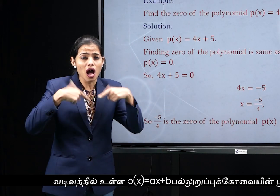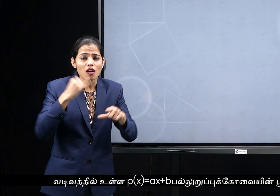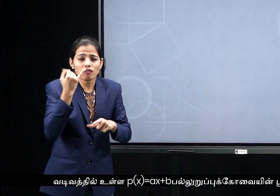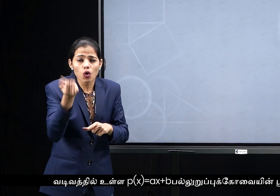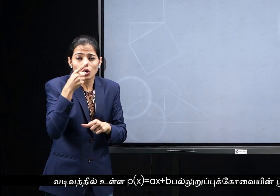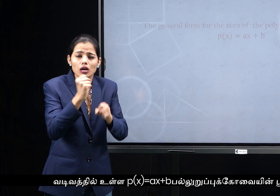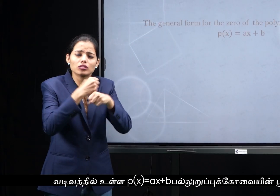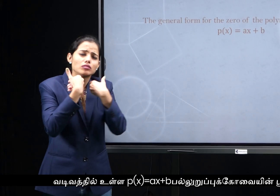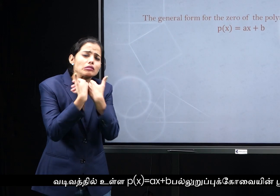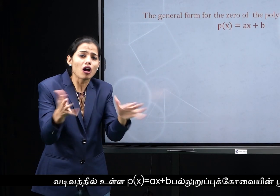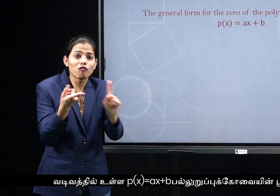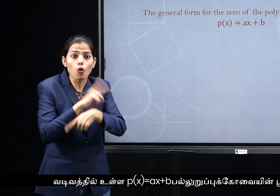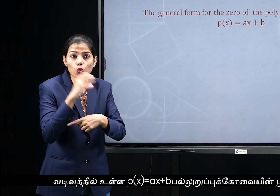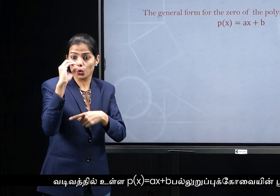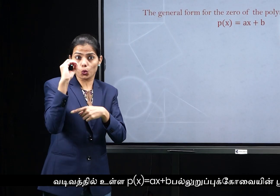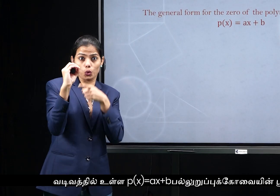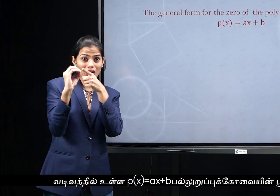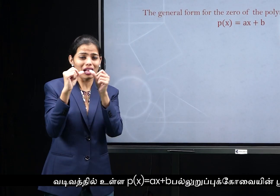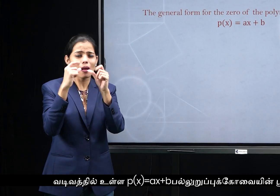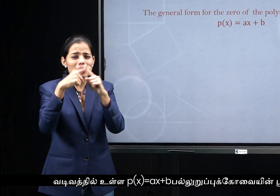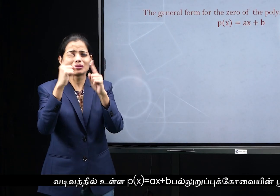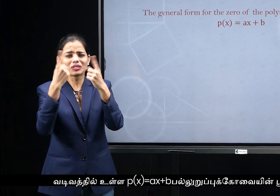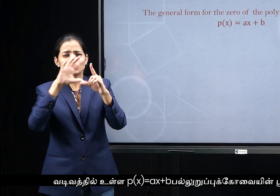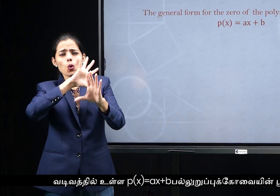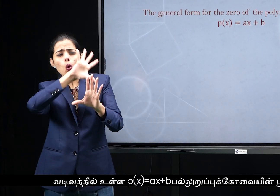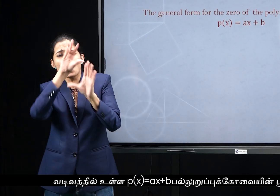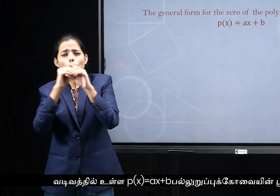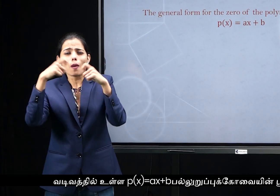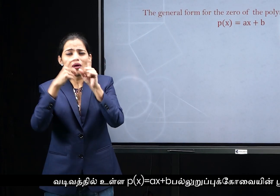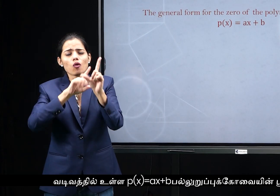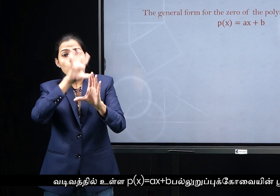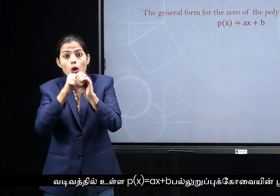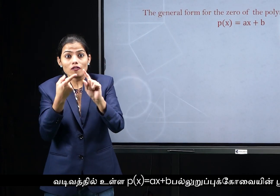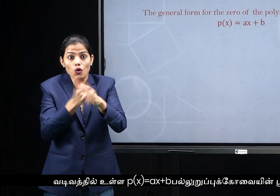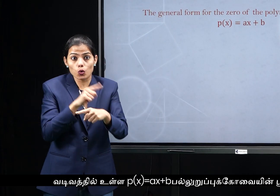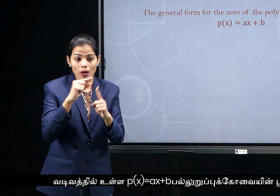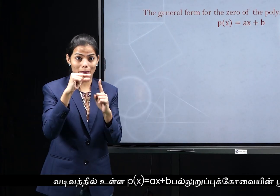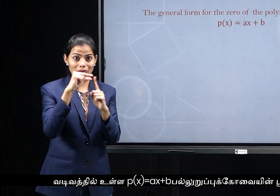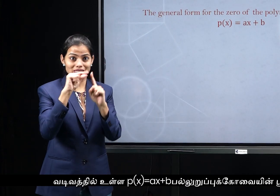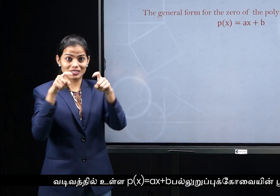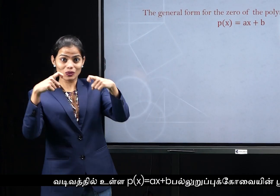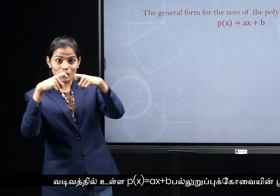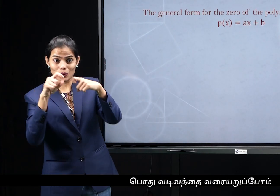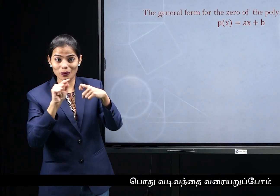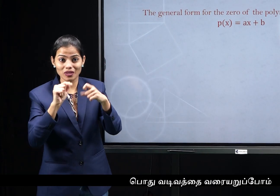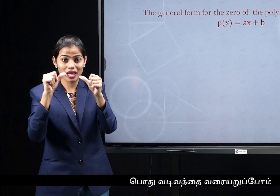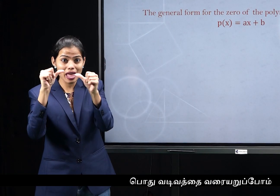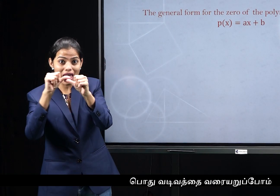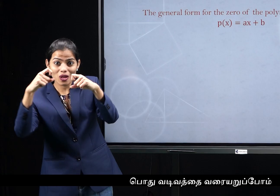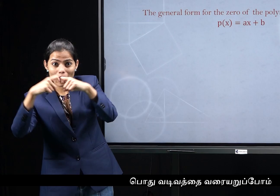வடிவத்தில் உள்ள p வட்ட அடைப்புக்குறிக்குள் x ஈடு ax கூட்டல் b பல்லுறுப்புக்கோவையின் பூஜ்ஜியத்திற்கான பொது வடிவத்தை